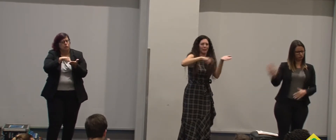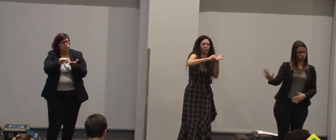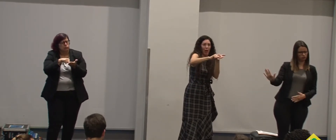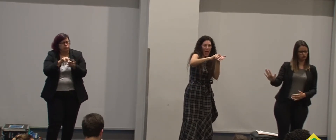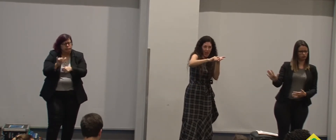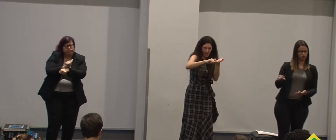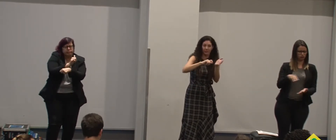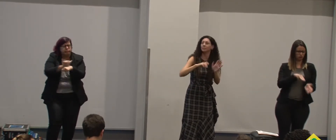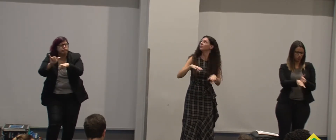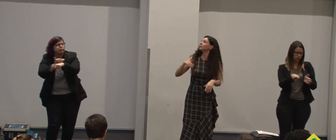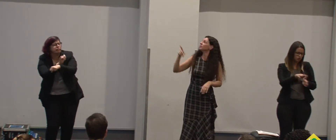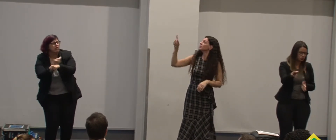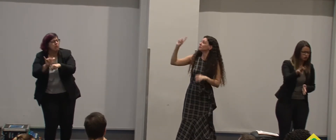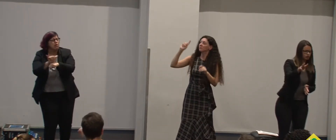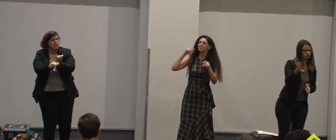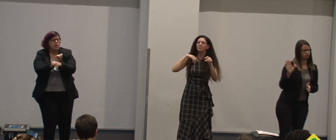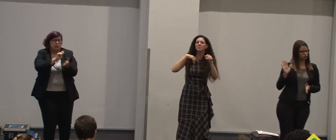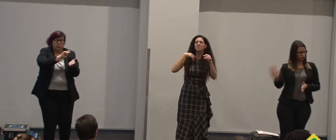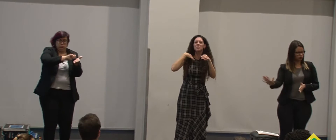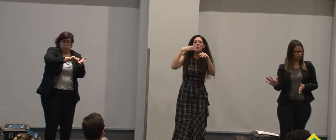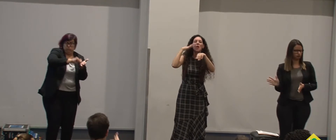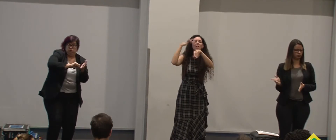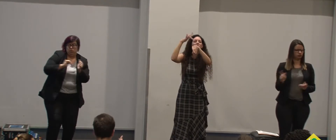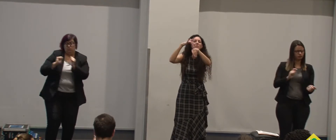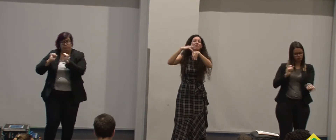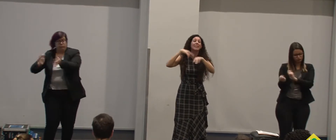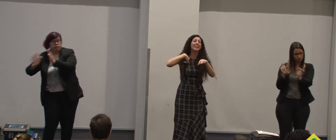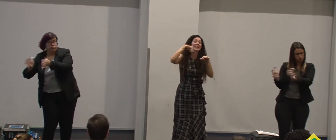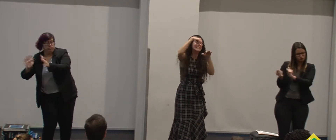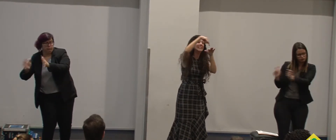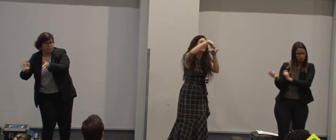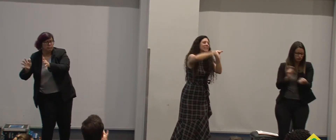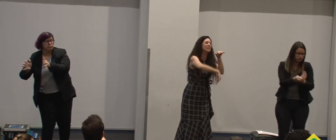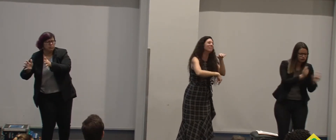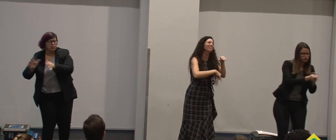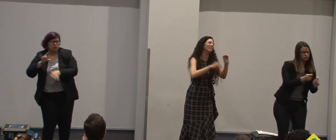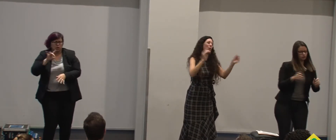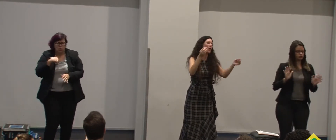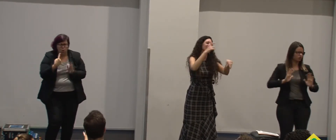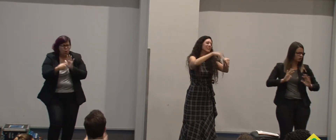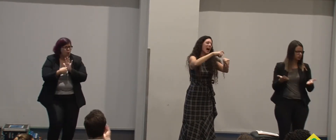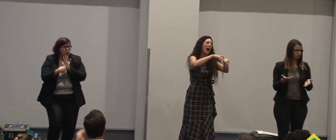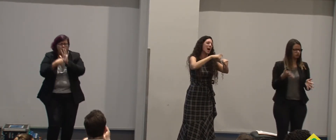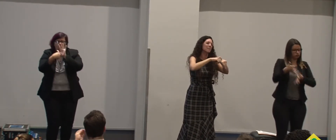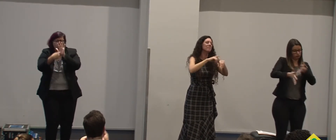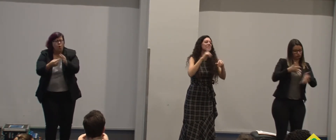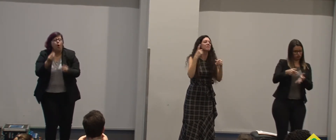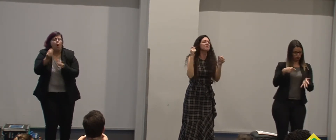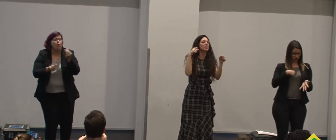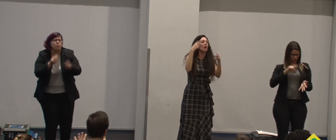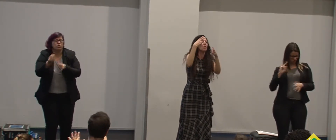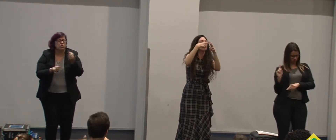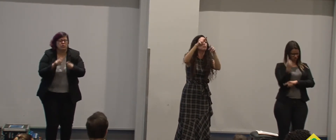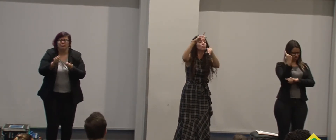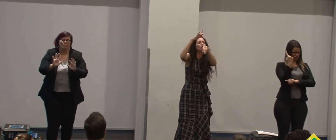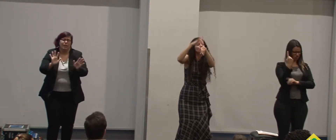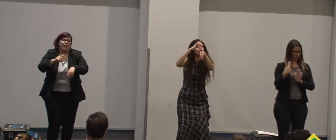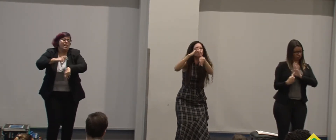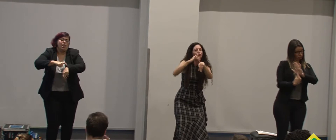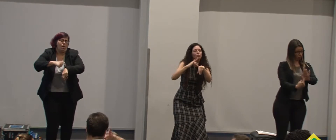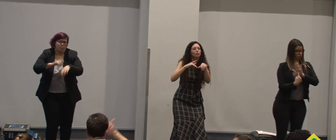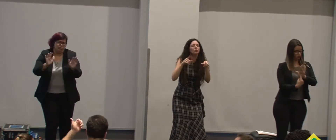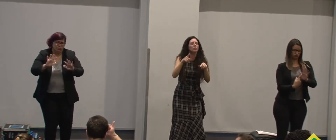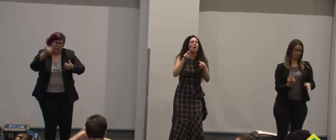Essas estratégias elas podem alavancar, né, e favorecer o processo de ensino de ambas as línguas.